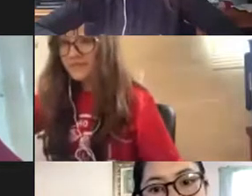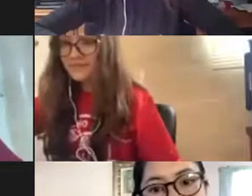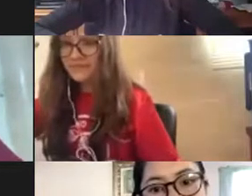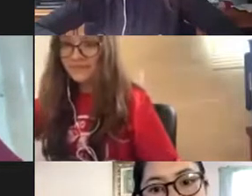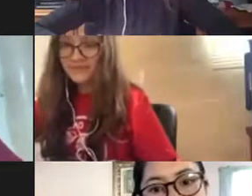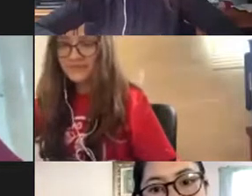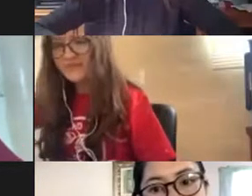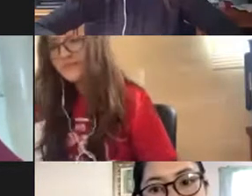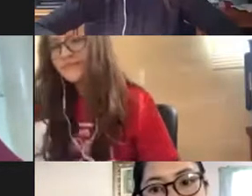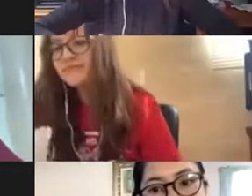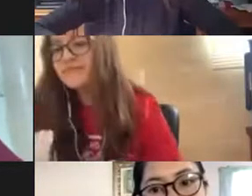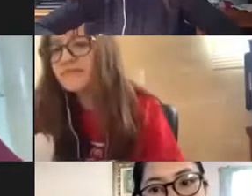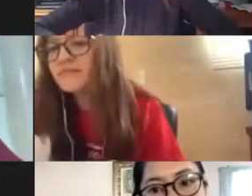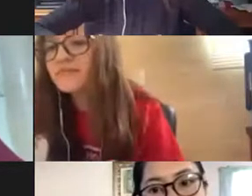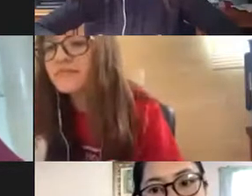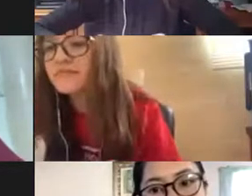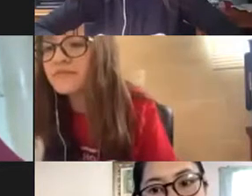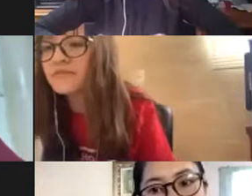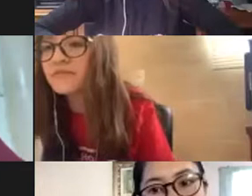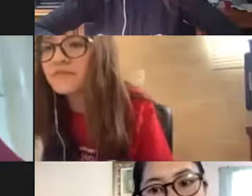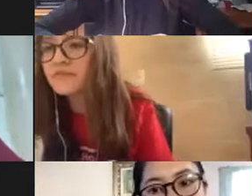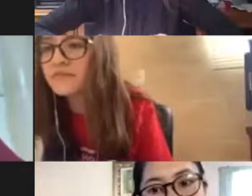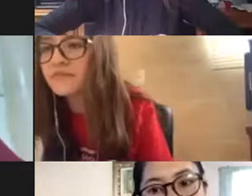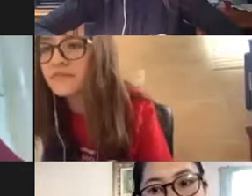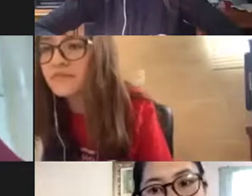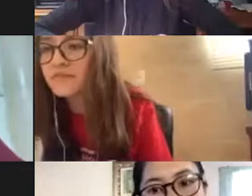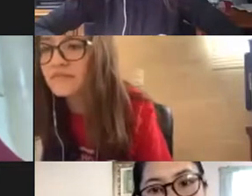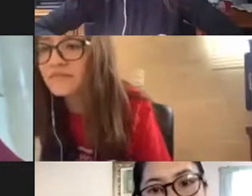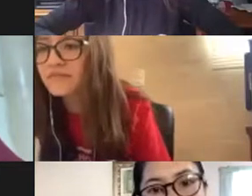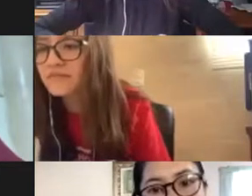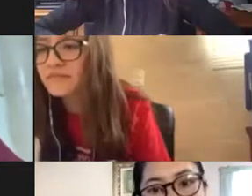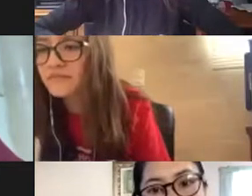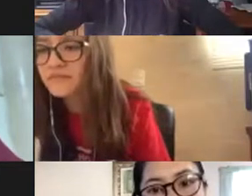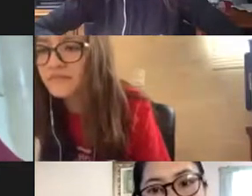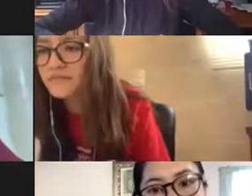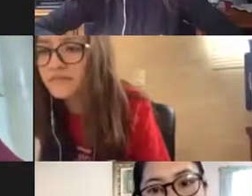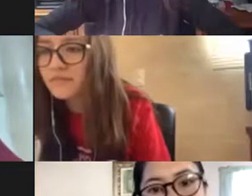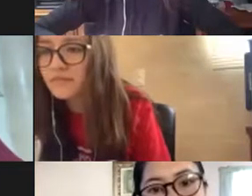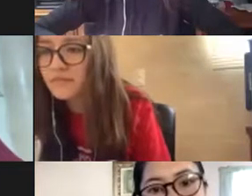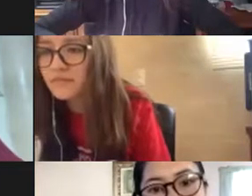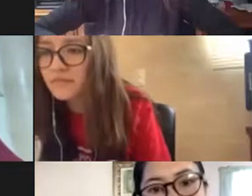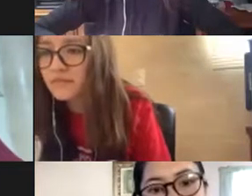María Guadalupe Castillo Oviedo. María José Rueda Medésigo.